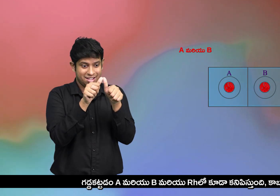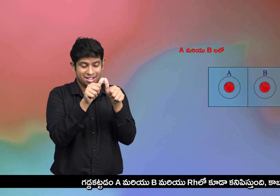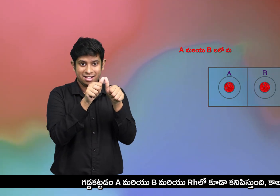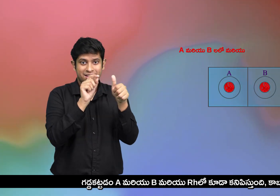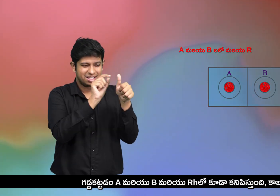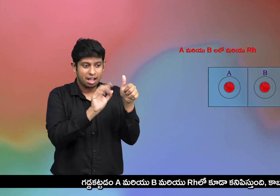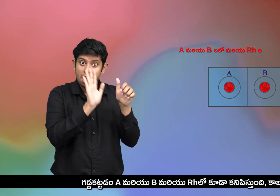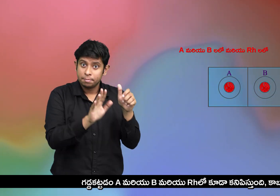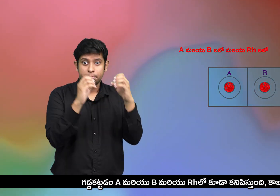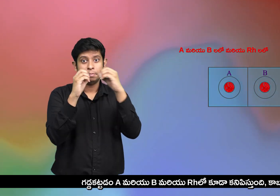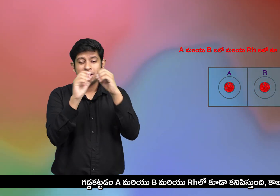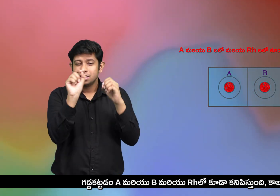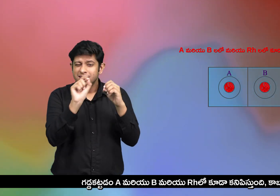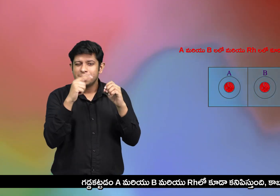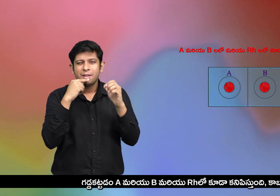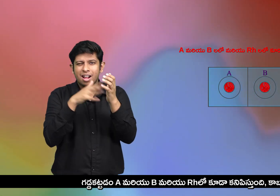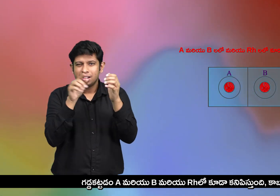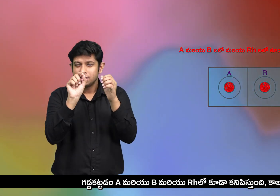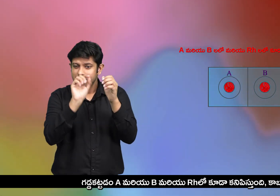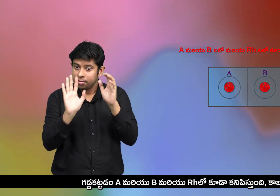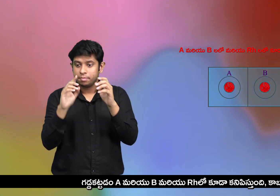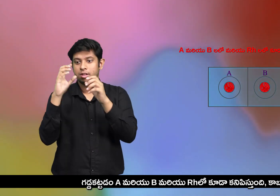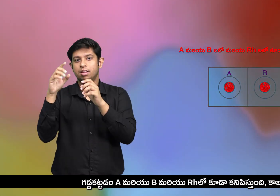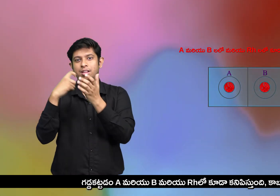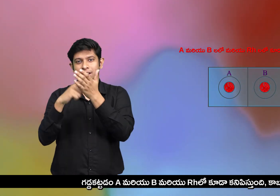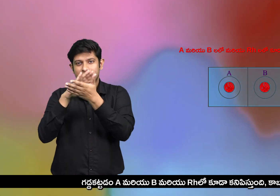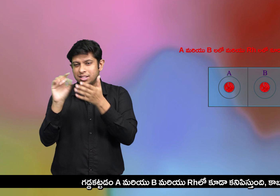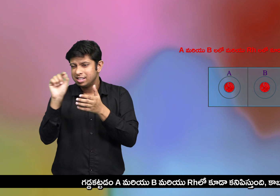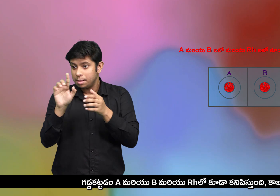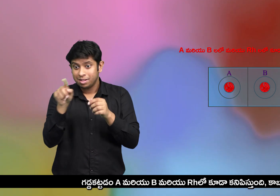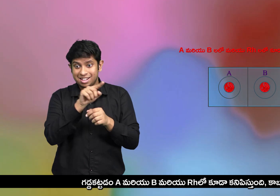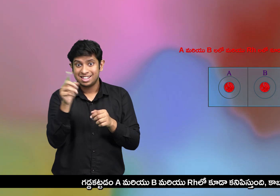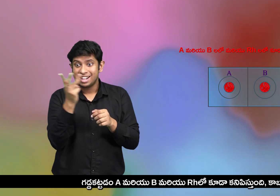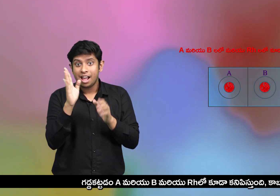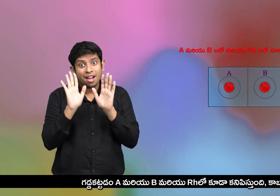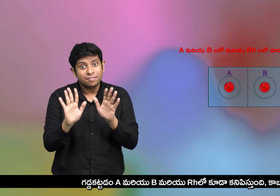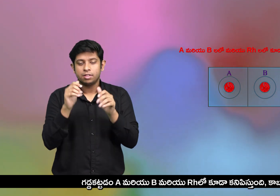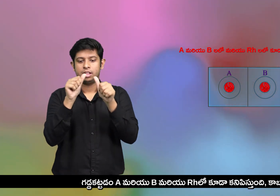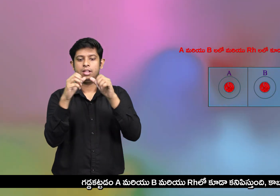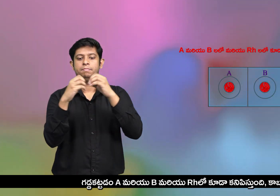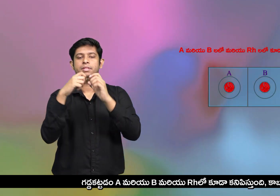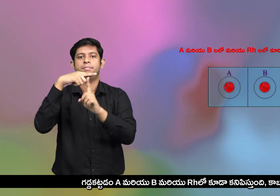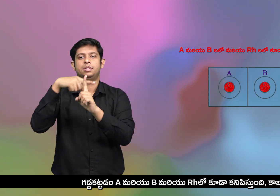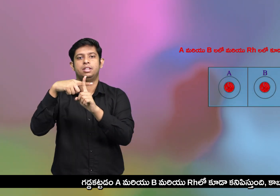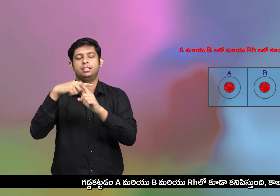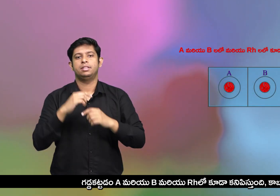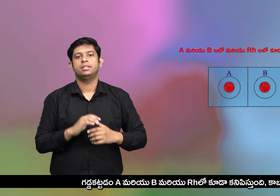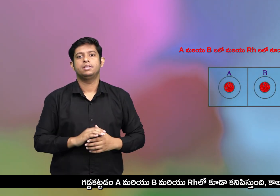గడ్డకట్టడం ఏ మరియు బి మరియు ఆర్హెచ్లో కూడా కనిపిస్తుంది కాబట్టి ఏబి.